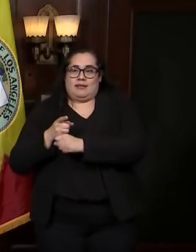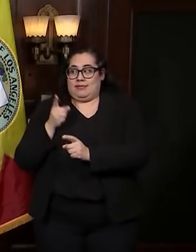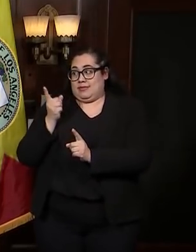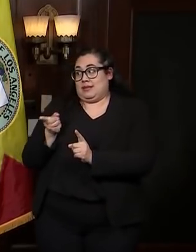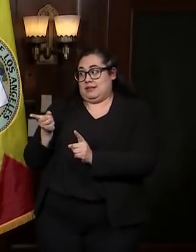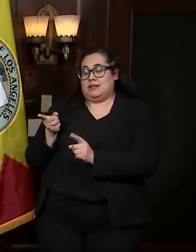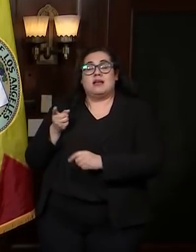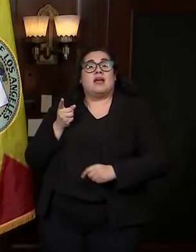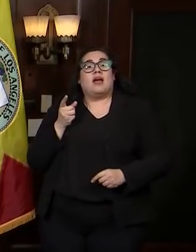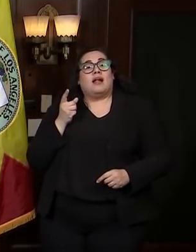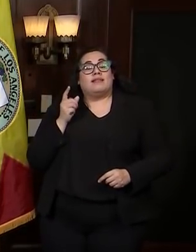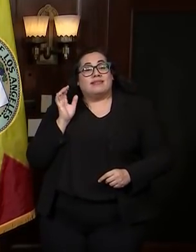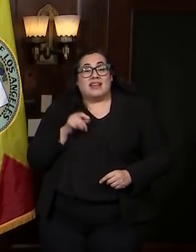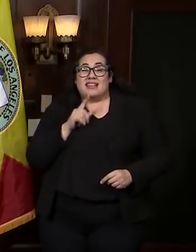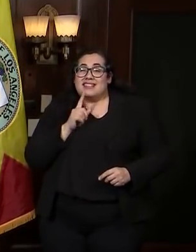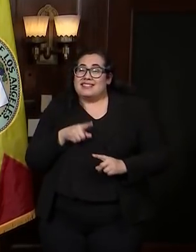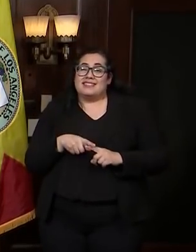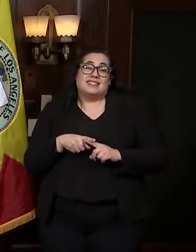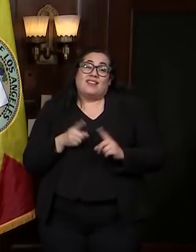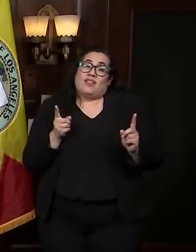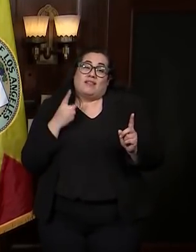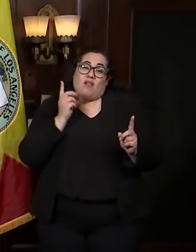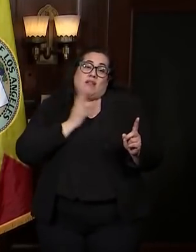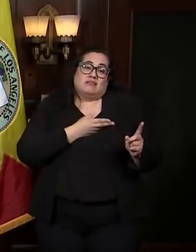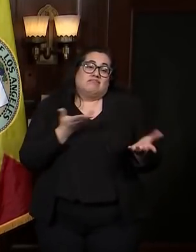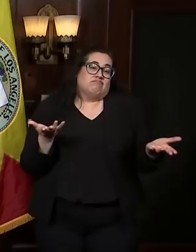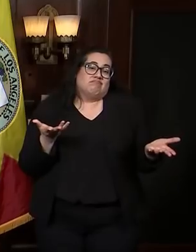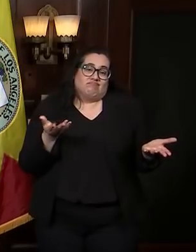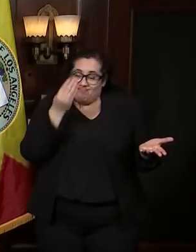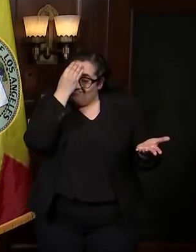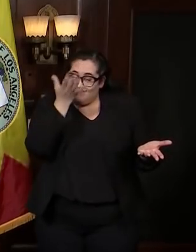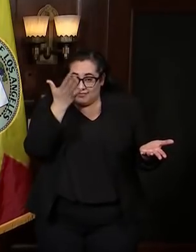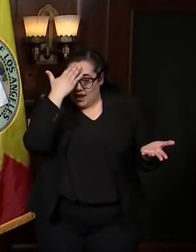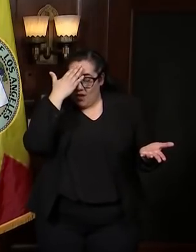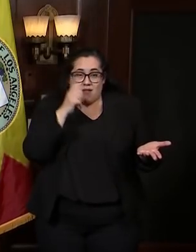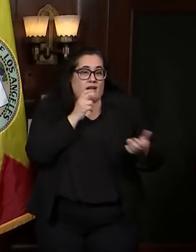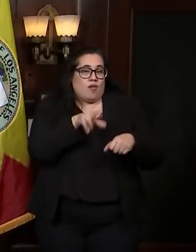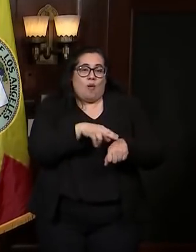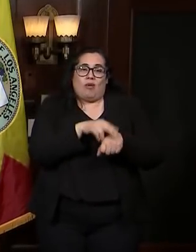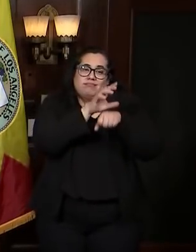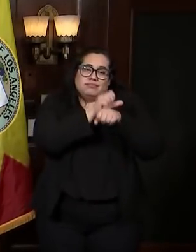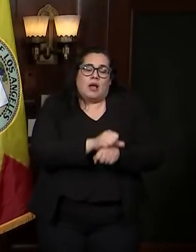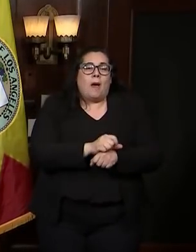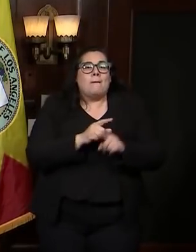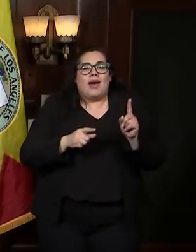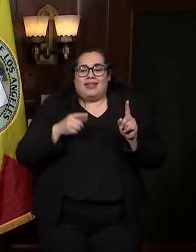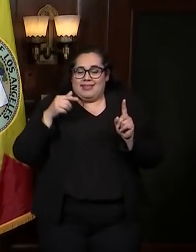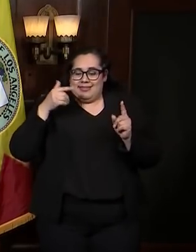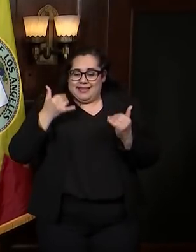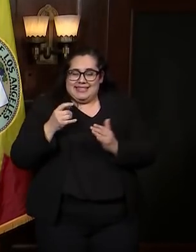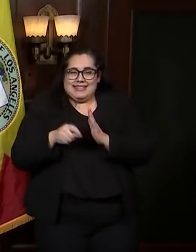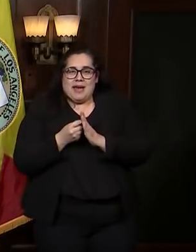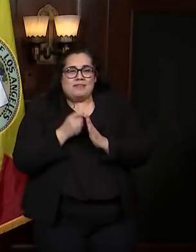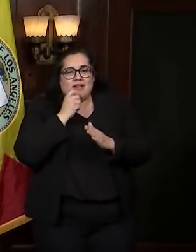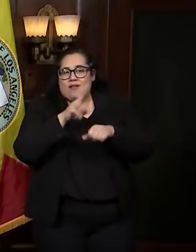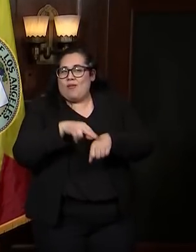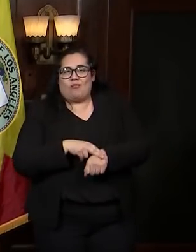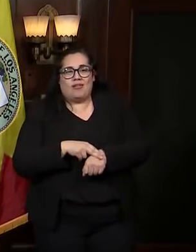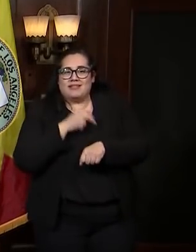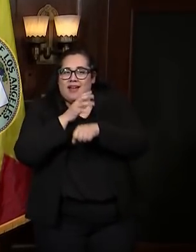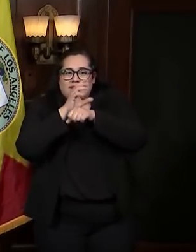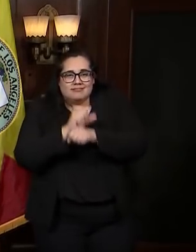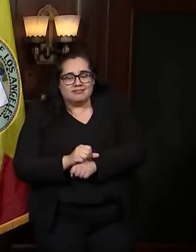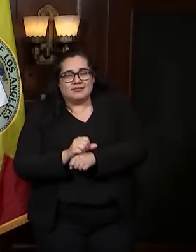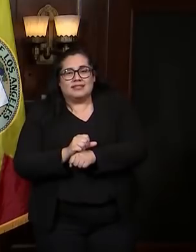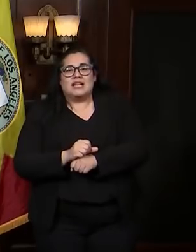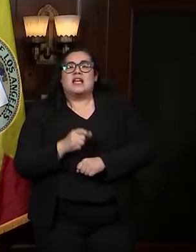estos y es diferente para nosotros, no es normal, pero estos tiempos no son normales.